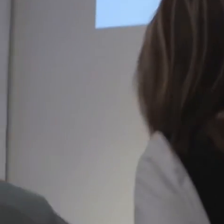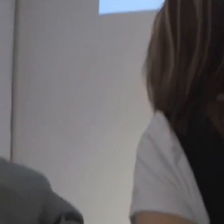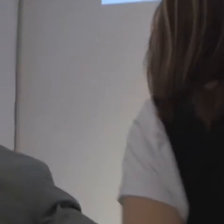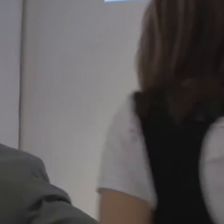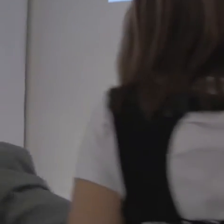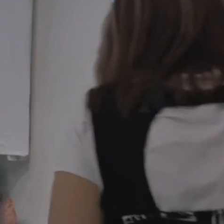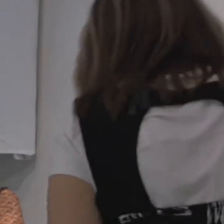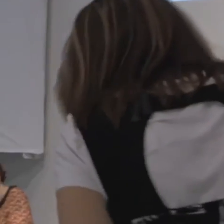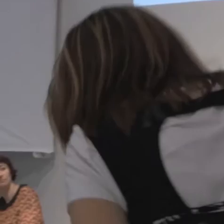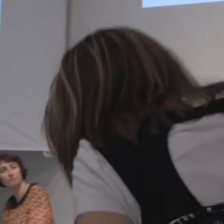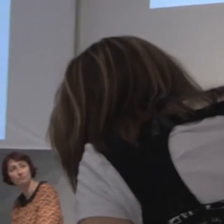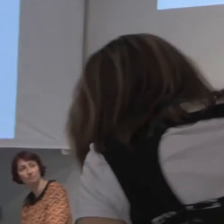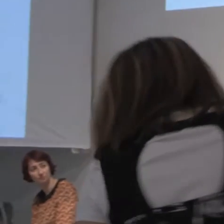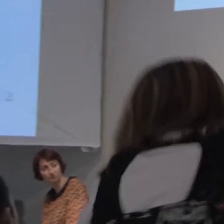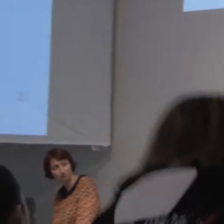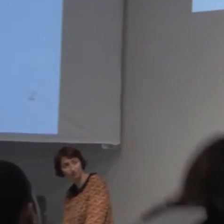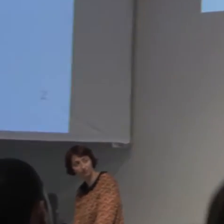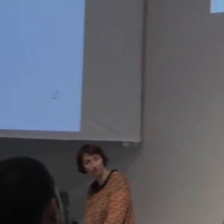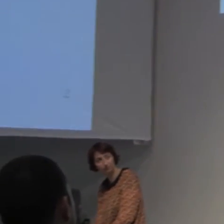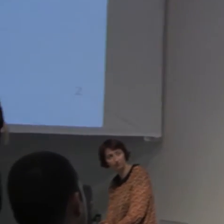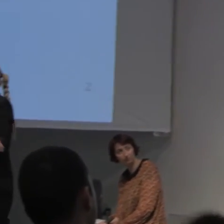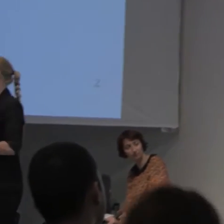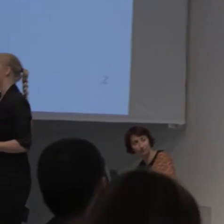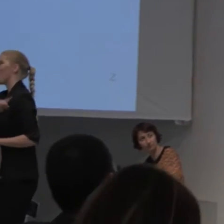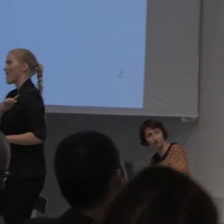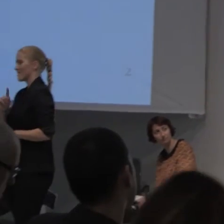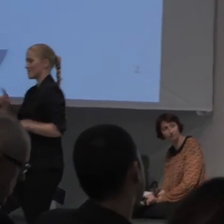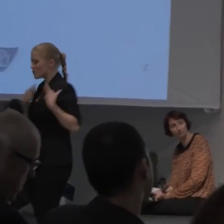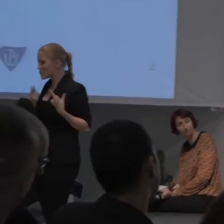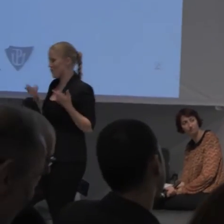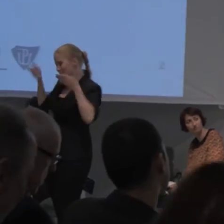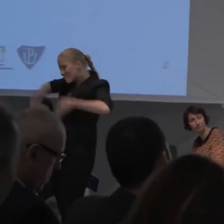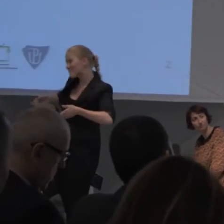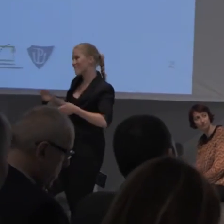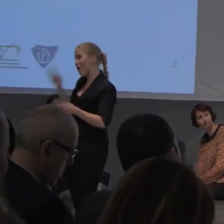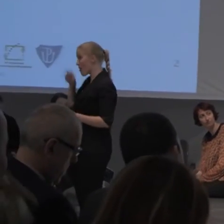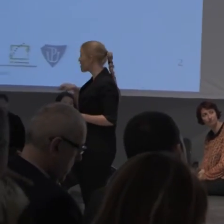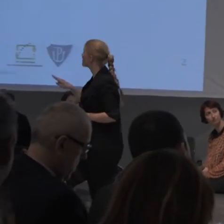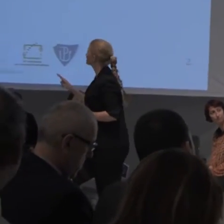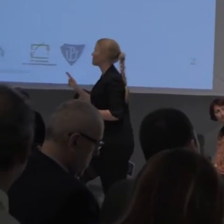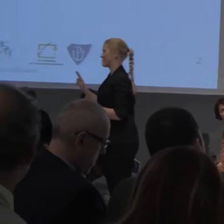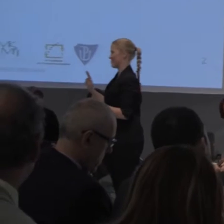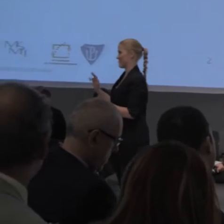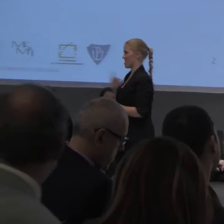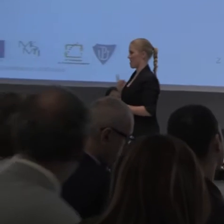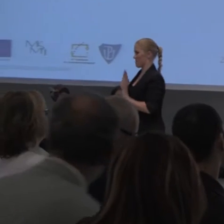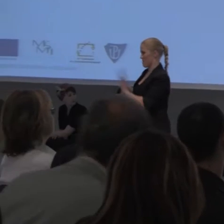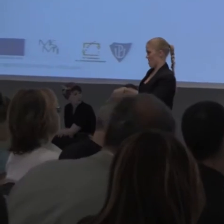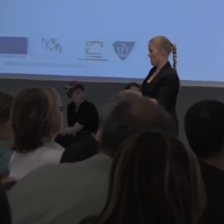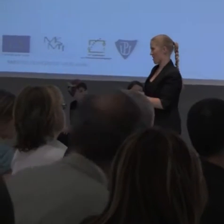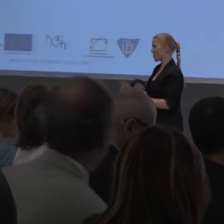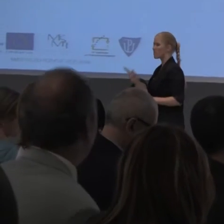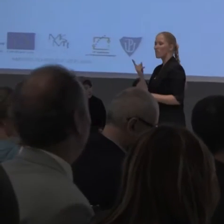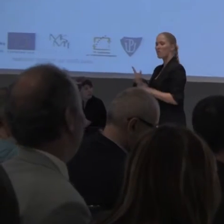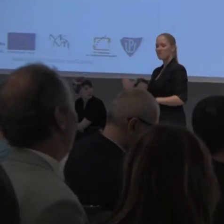ve které se mi zdá, že část těch politiků hraje na strunu jakési vlastně plebejskosti té české společnosti.